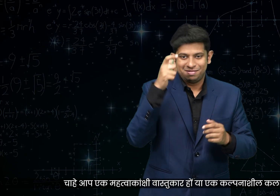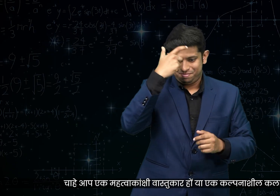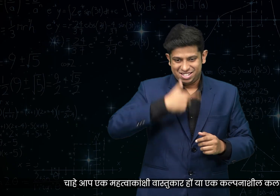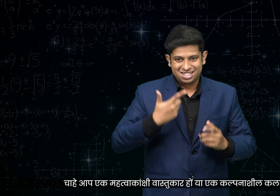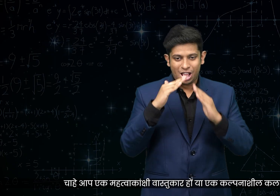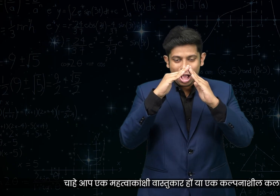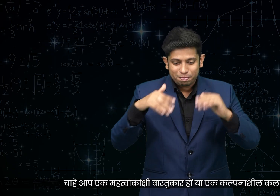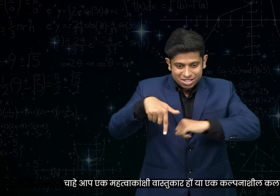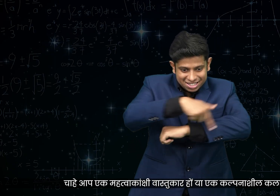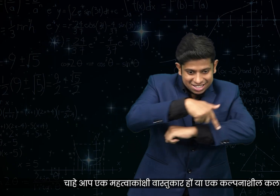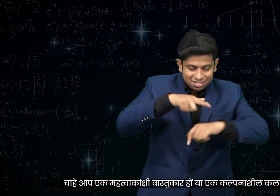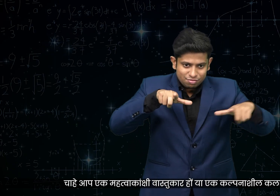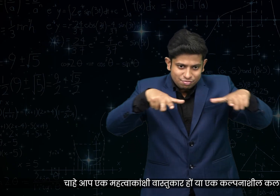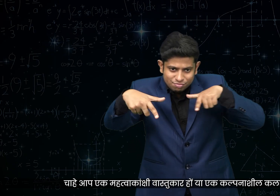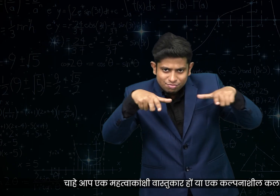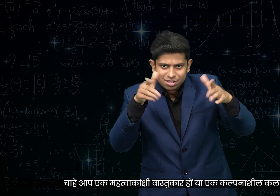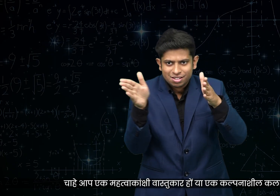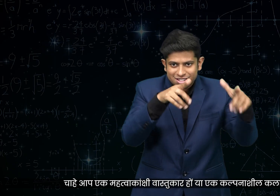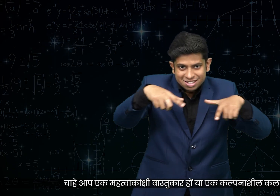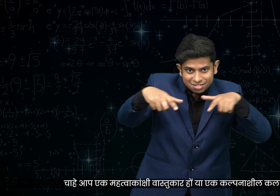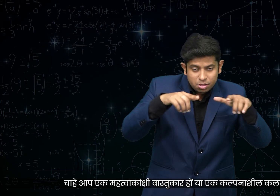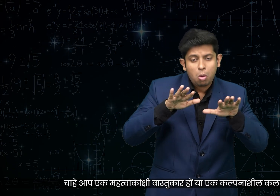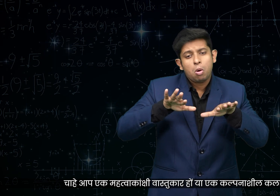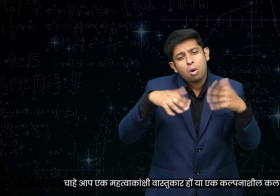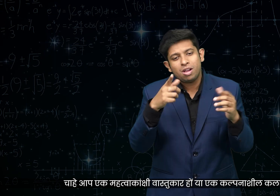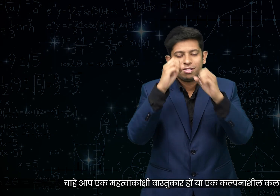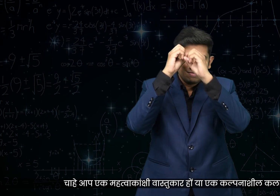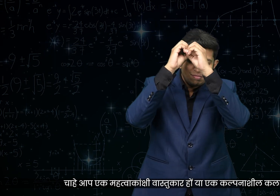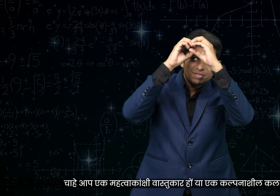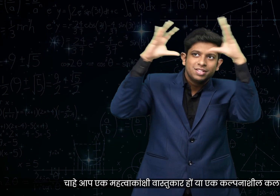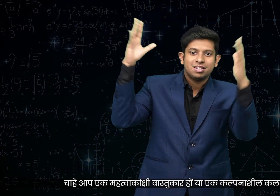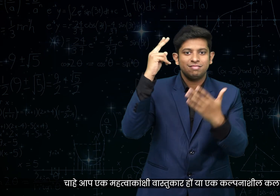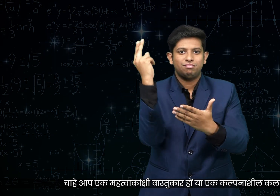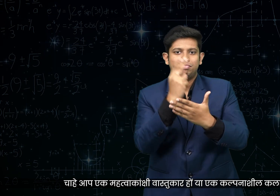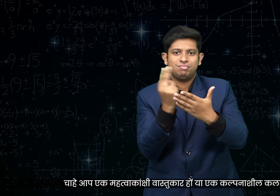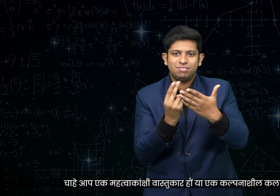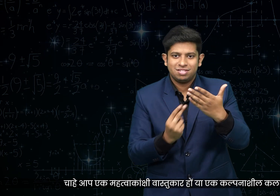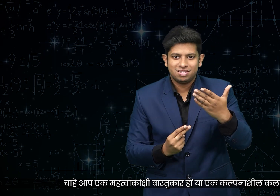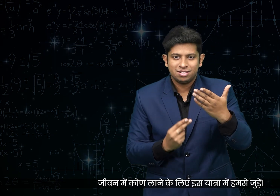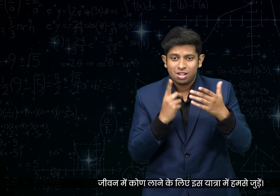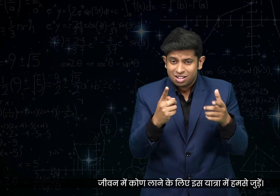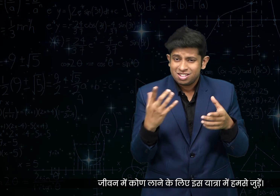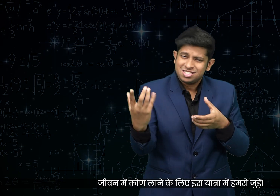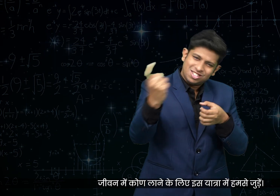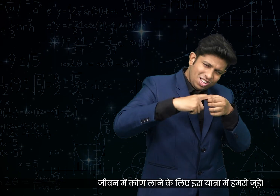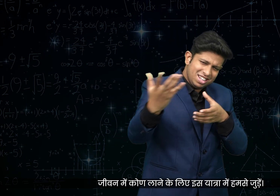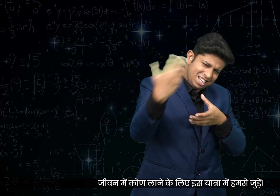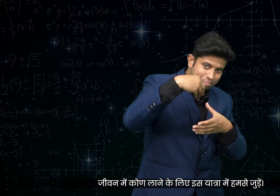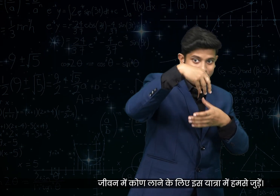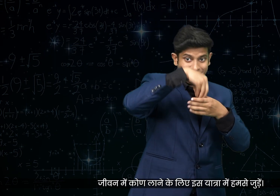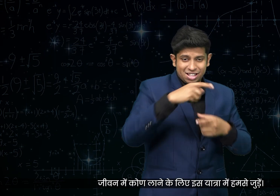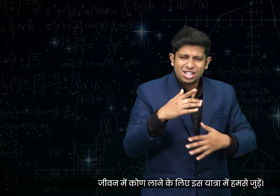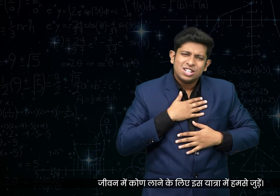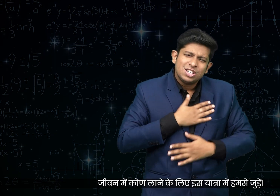है। चाहे आप एक महत्वाकांक्षी वास्तुकार हो या एक कल्पनाशील कलाकार, जीवन में